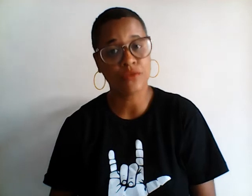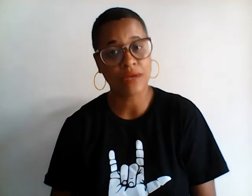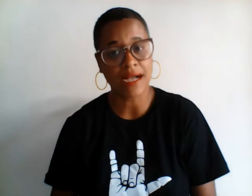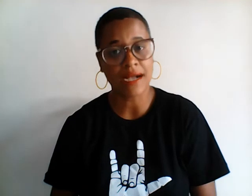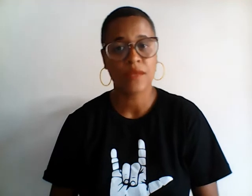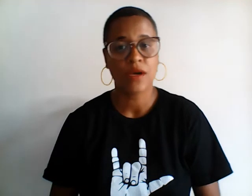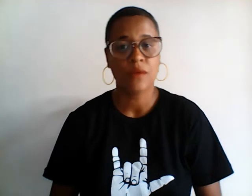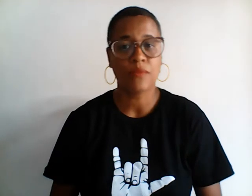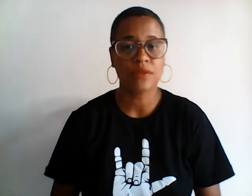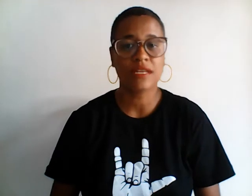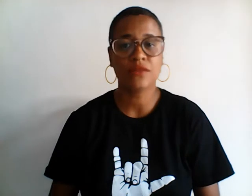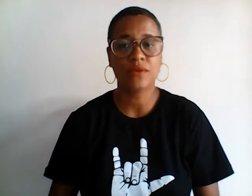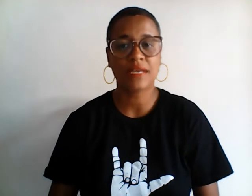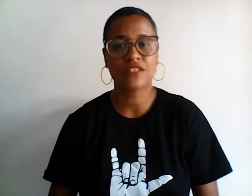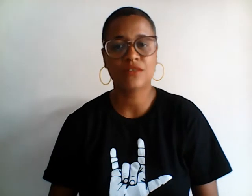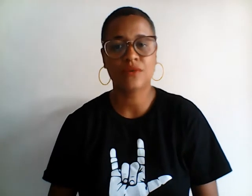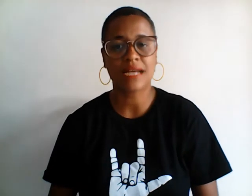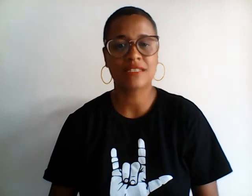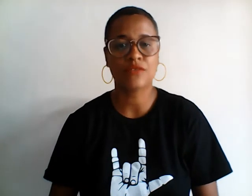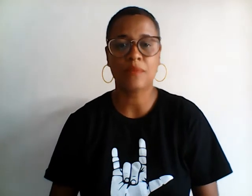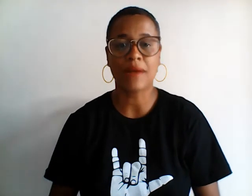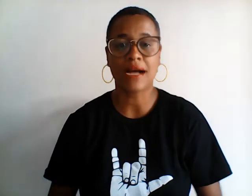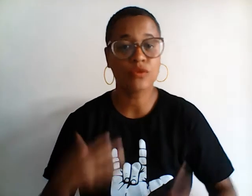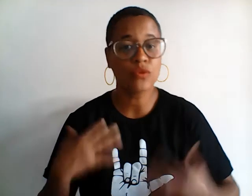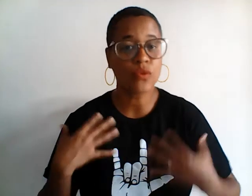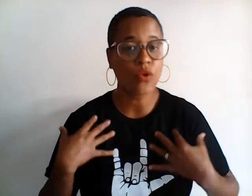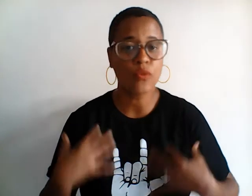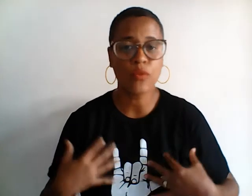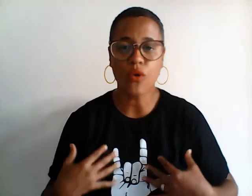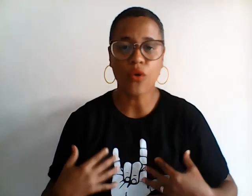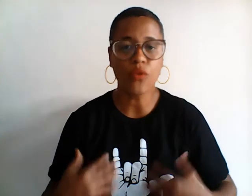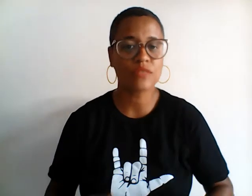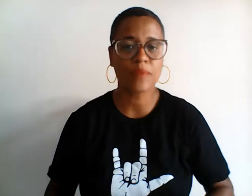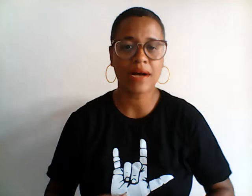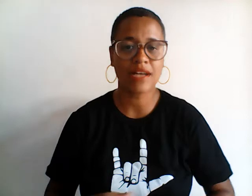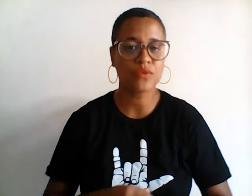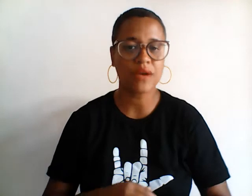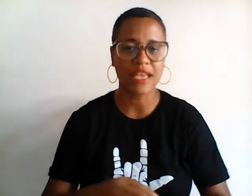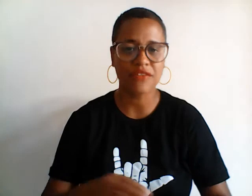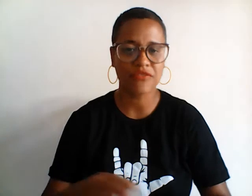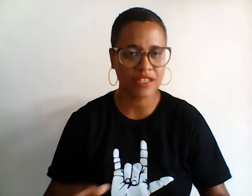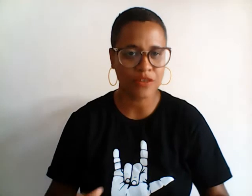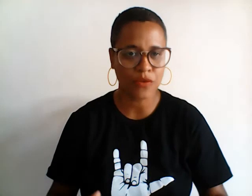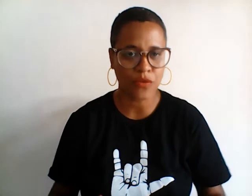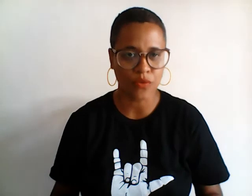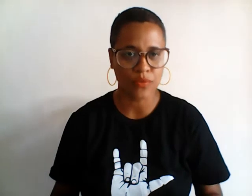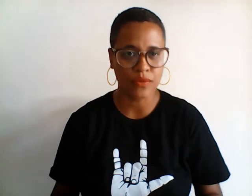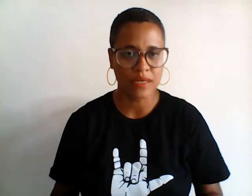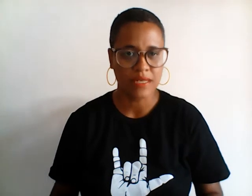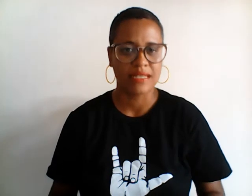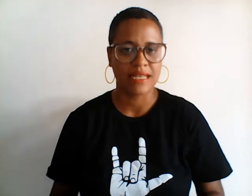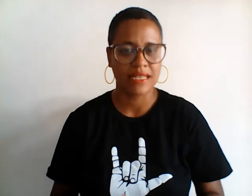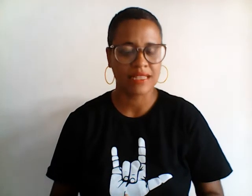lugar, podendo este lugar ser uma parte do corpo ou um espaço em frente ao corpo, né? Então, esses